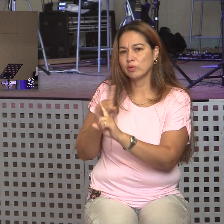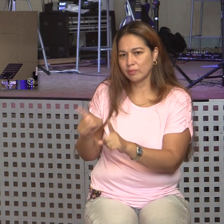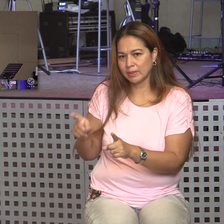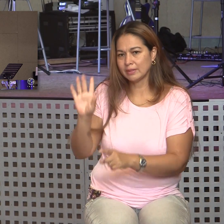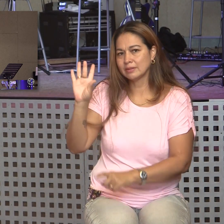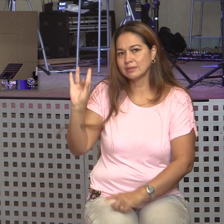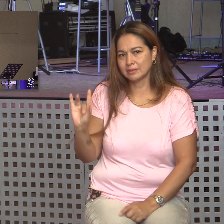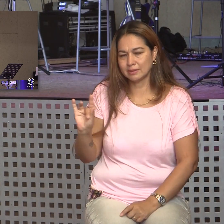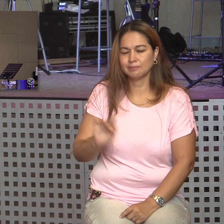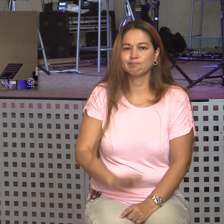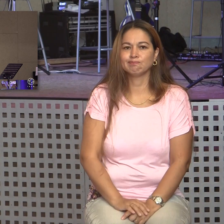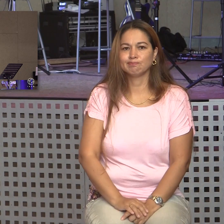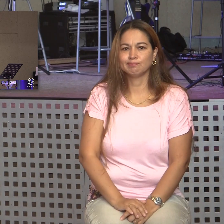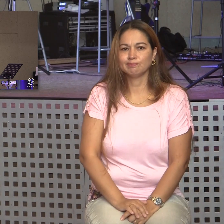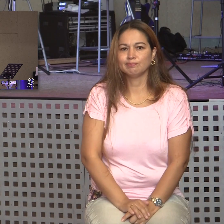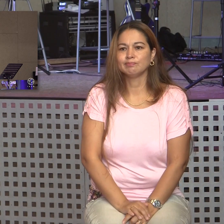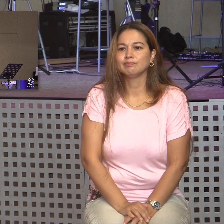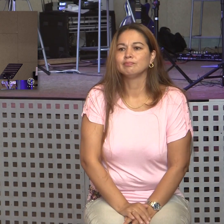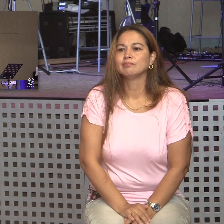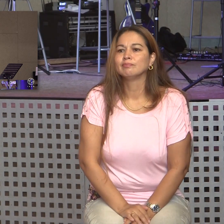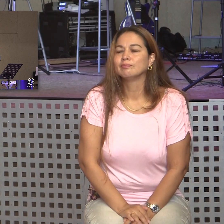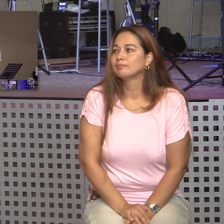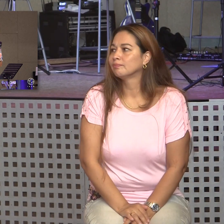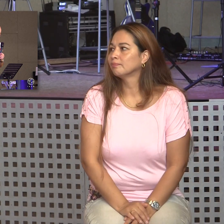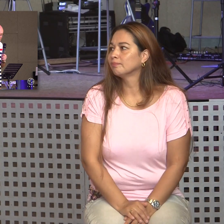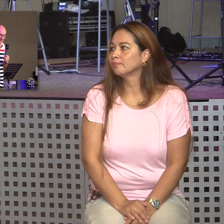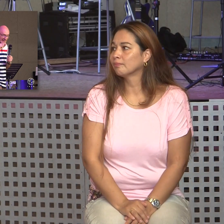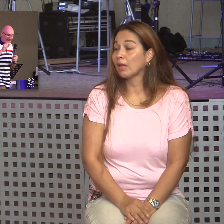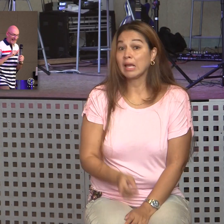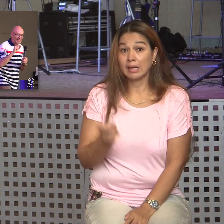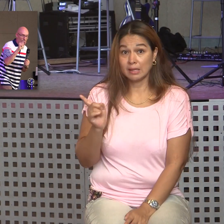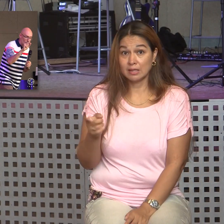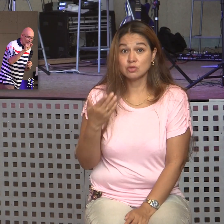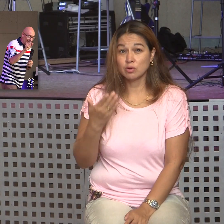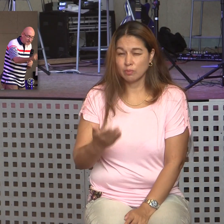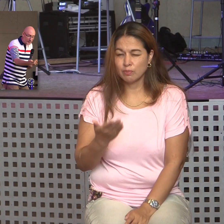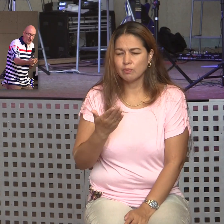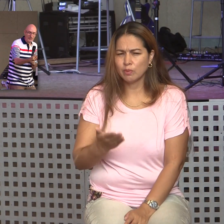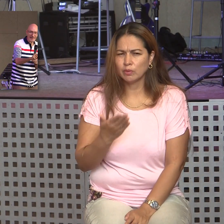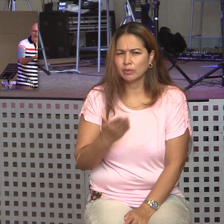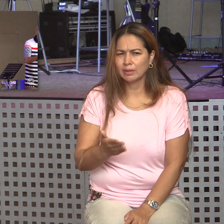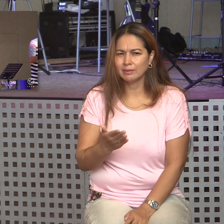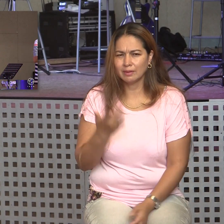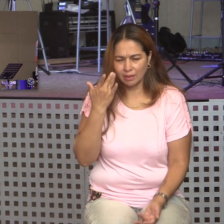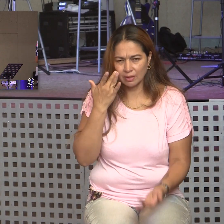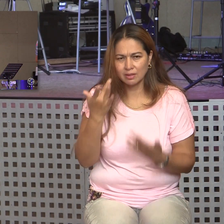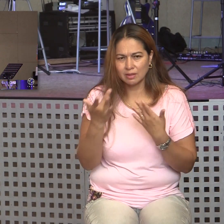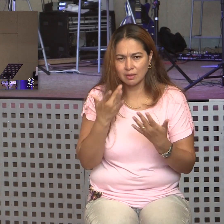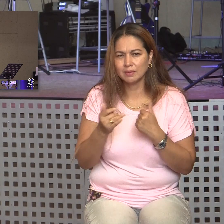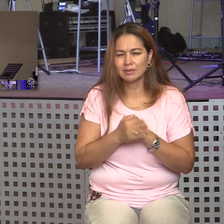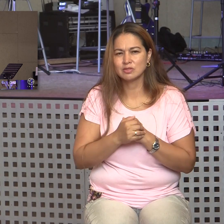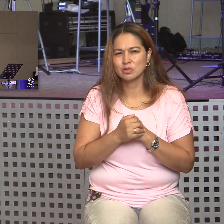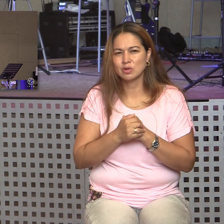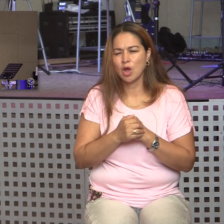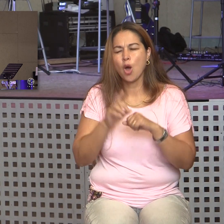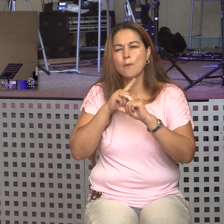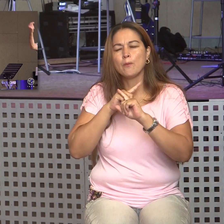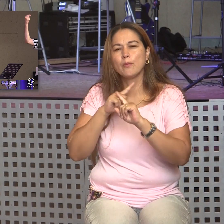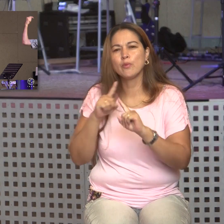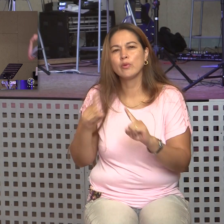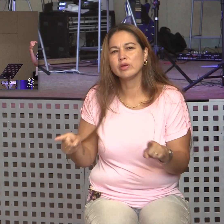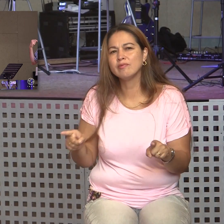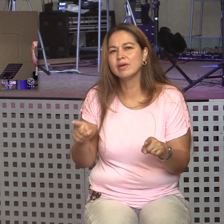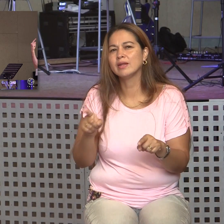Y eso nos da la clave, porque fíjate, eso es lo que les prohíben y eso es lo que